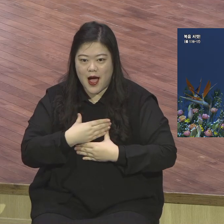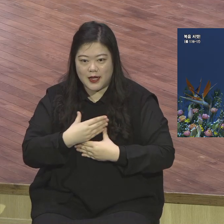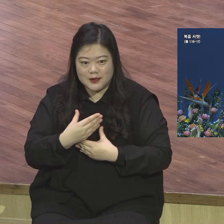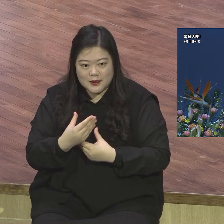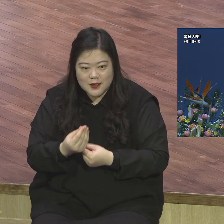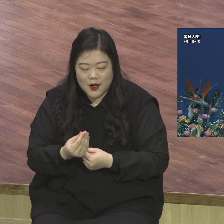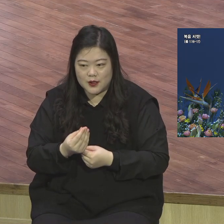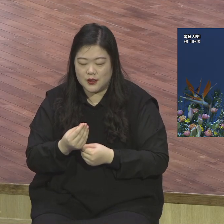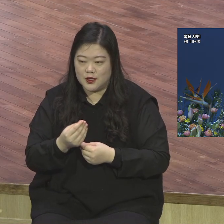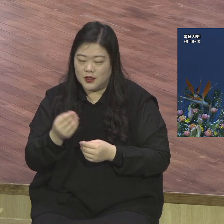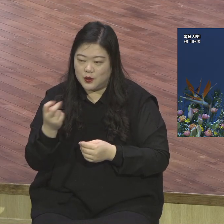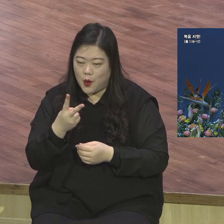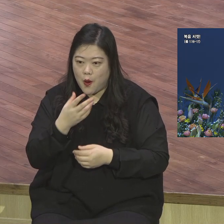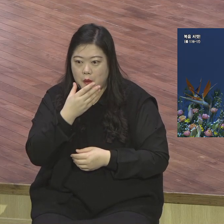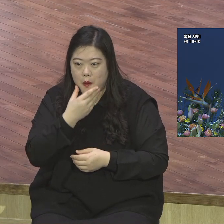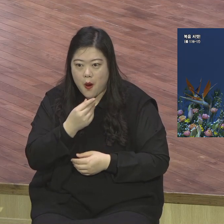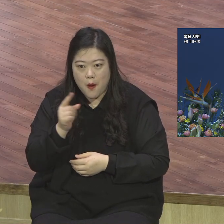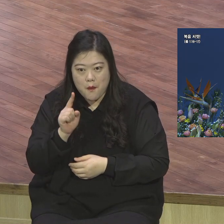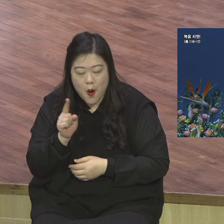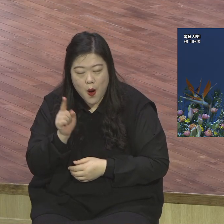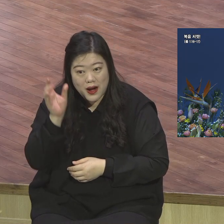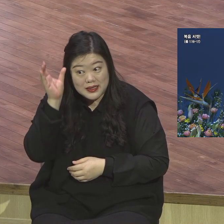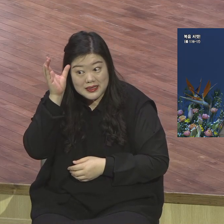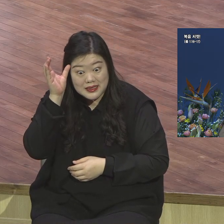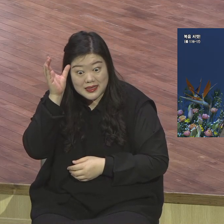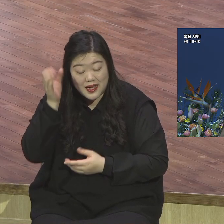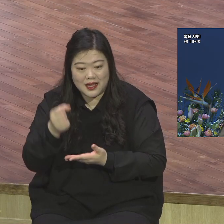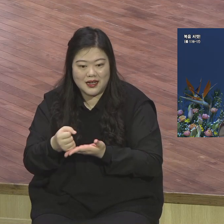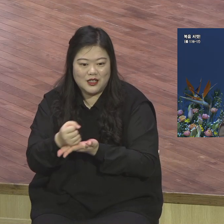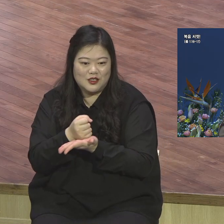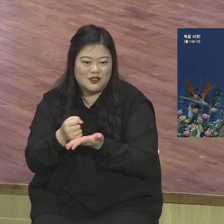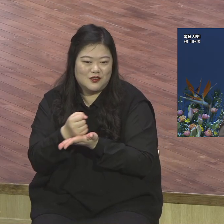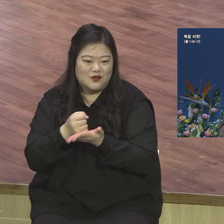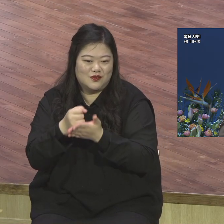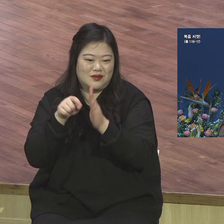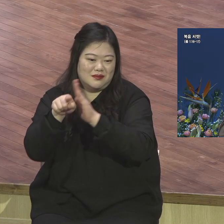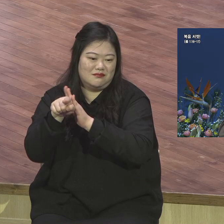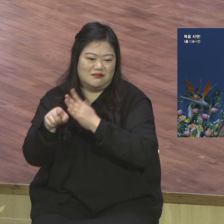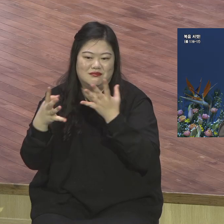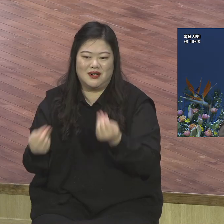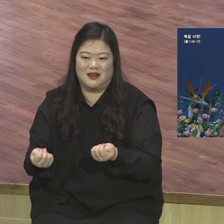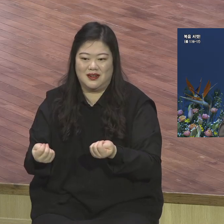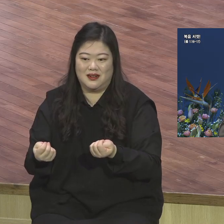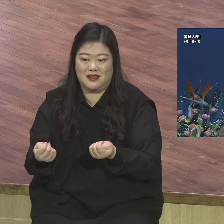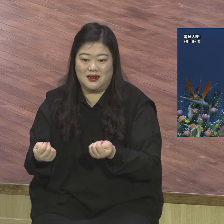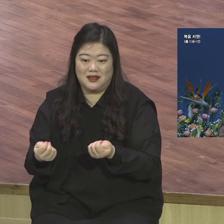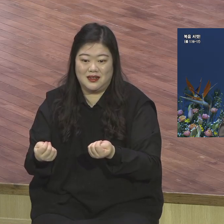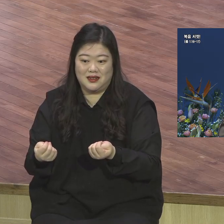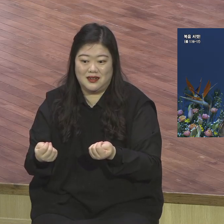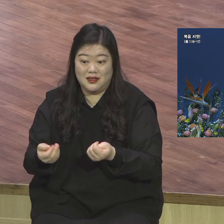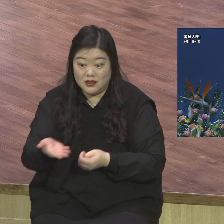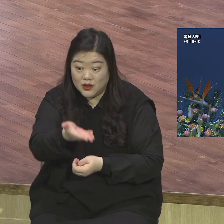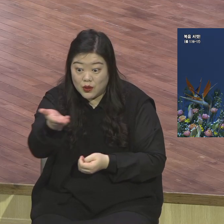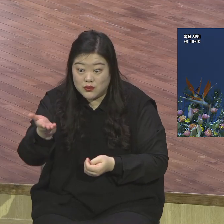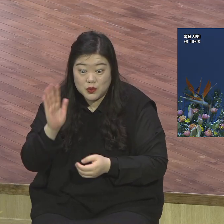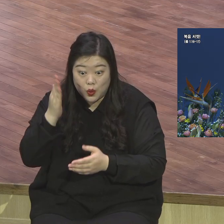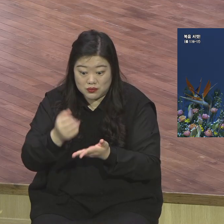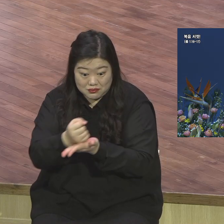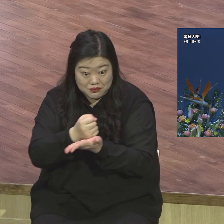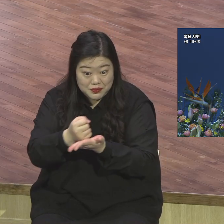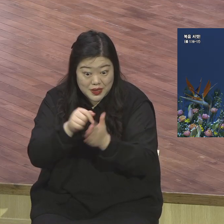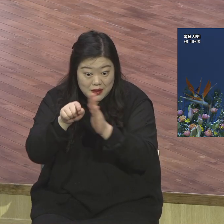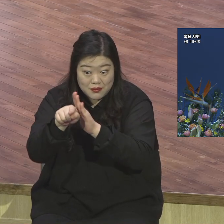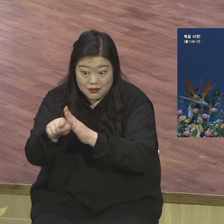점집을 많이 찾아갑니다. 요즘 직접 가는 것보다도 요즘은 비대면 그런